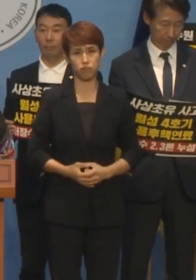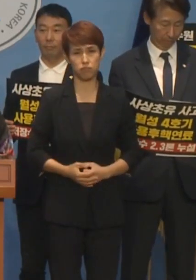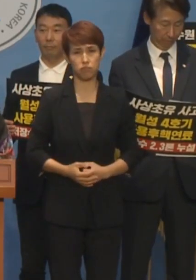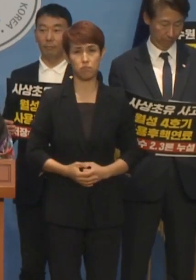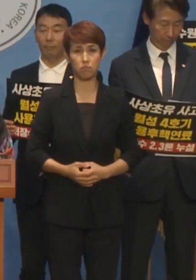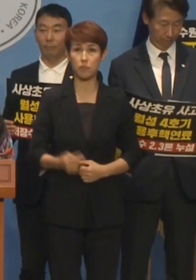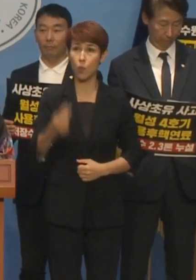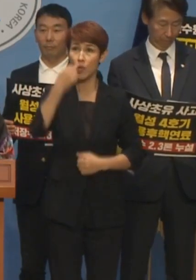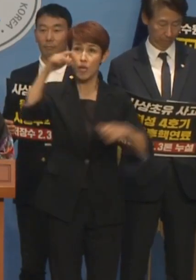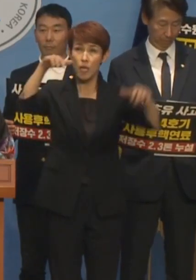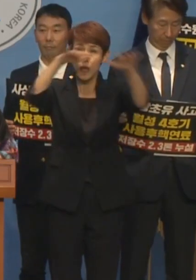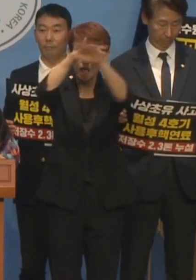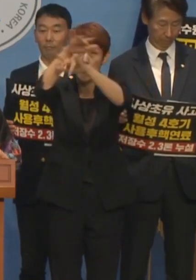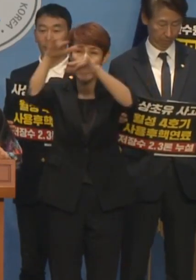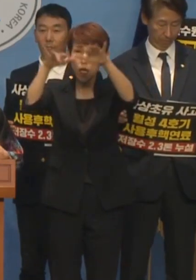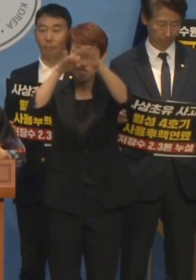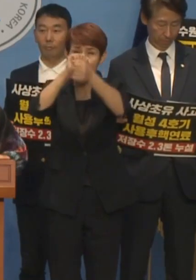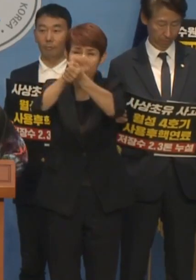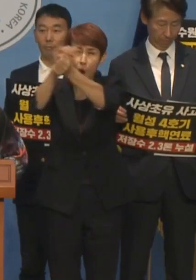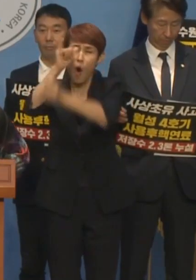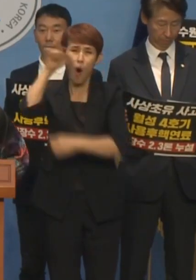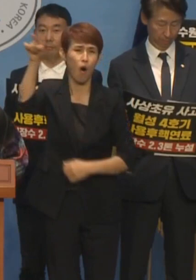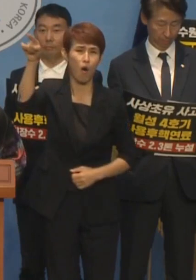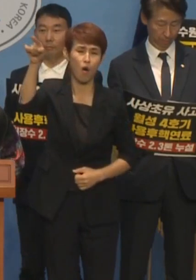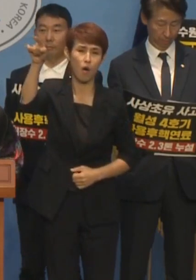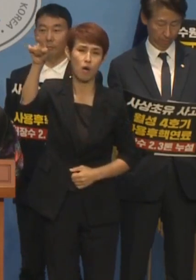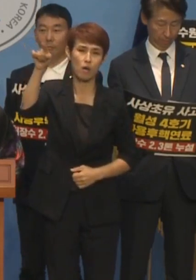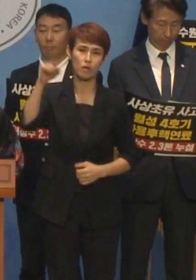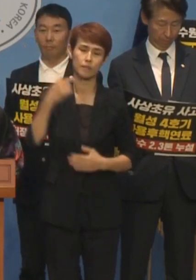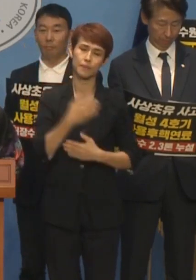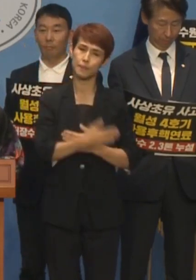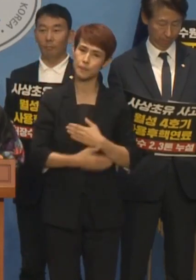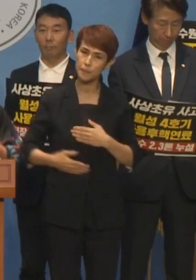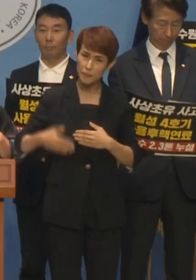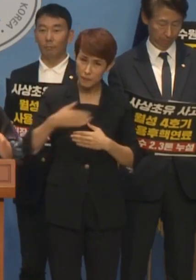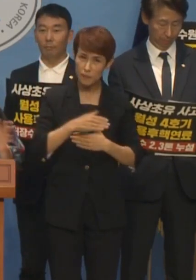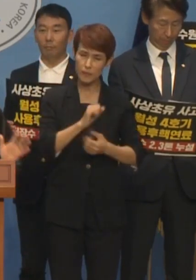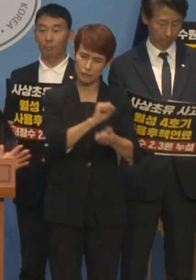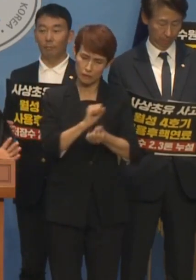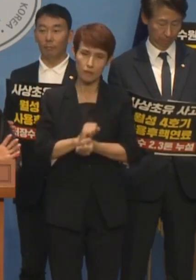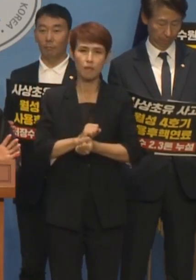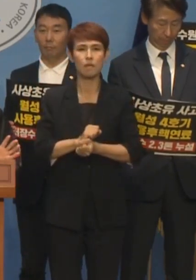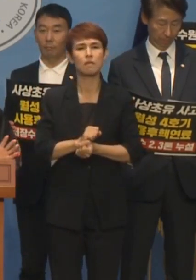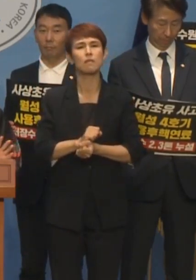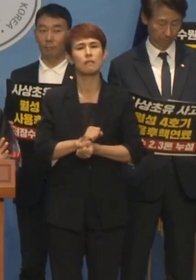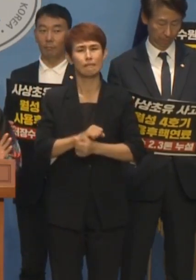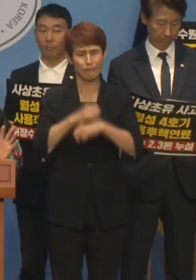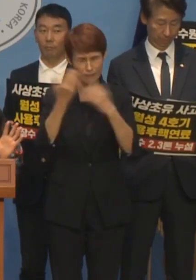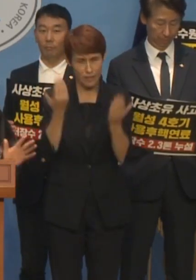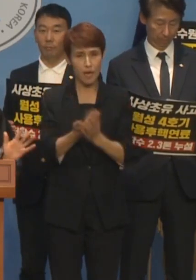방사능이 있습니다. 그래서 우리 몸속에는 주민들 몸속에는 100% 정말